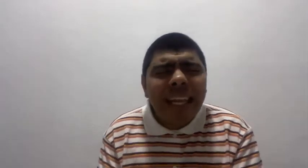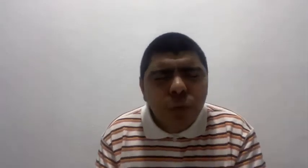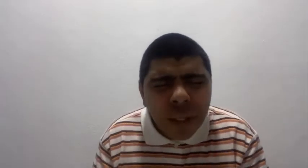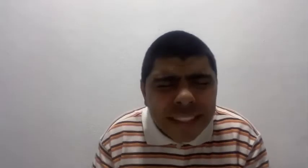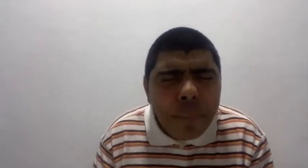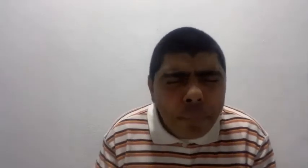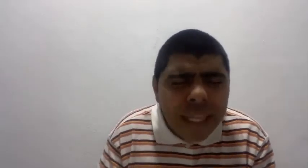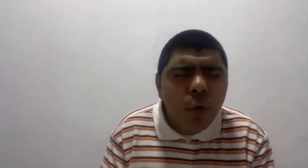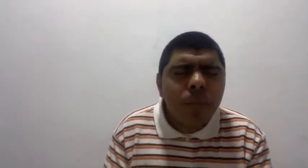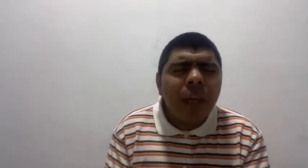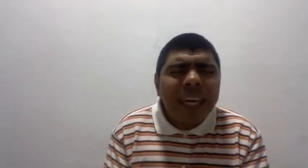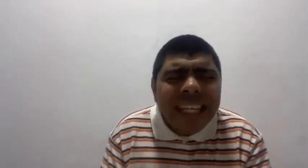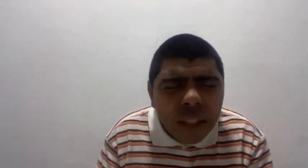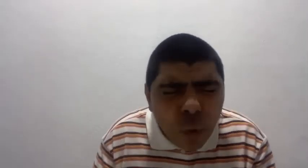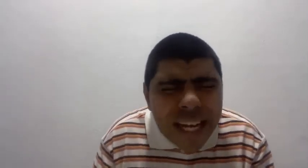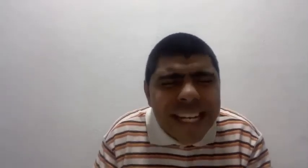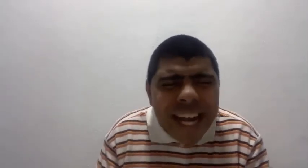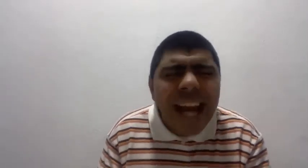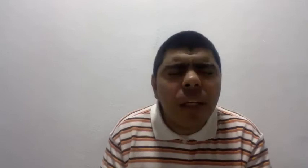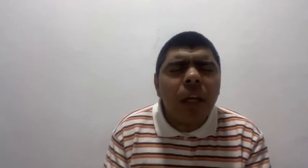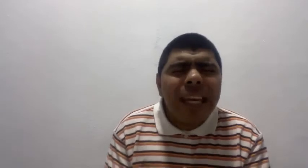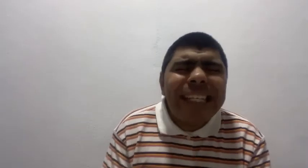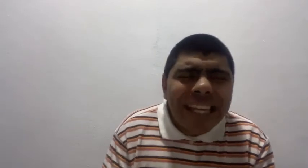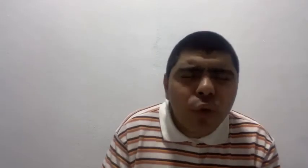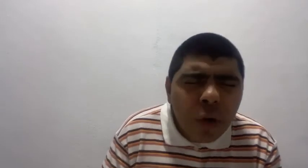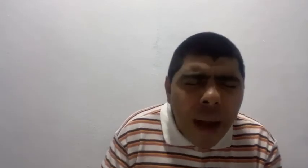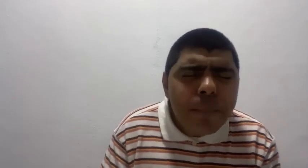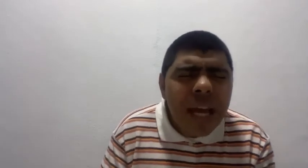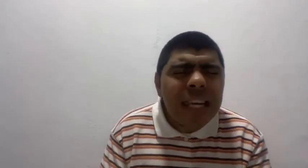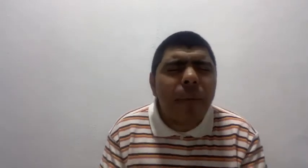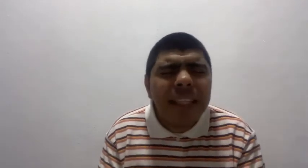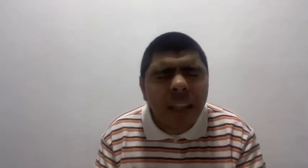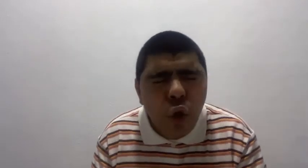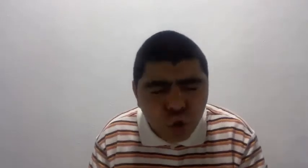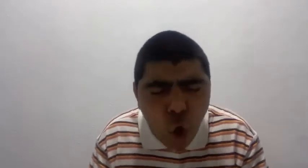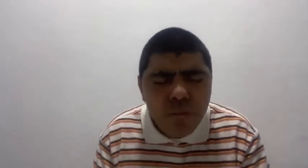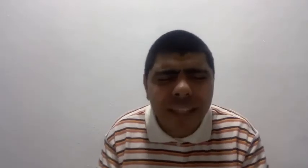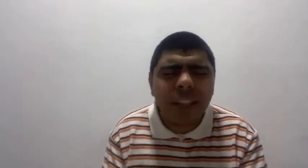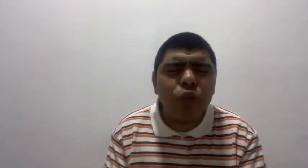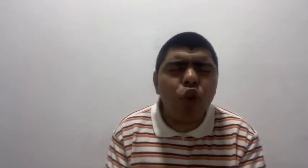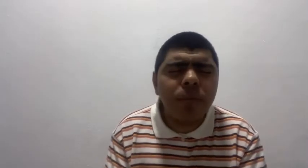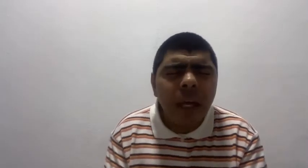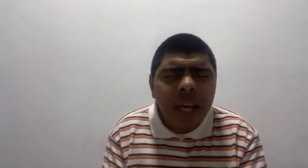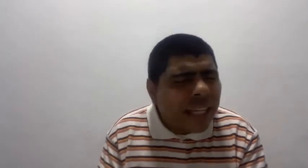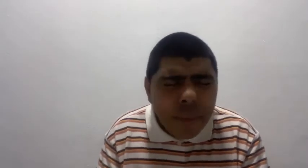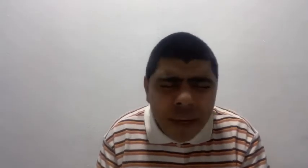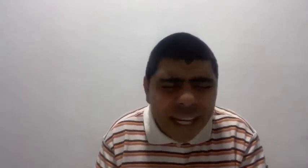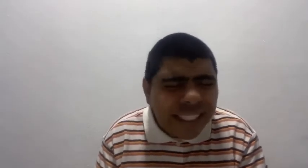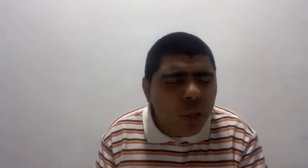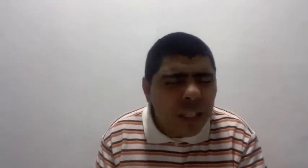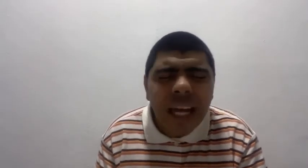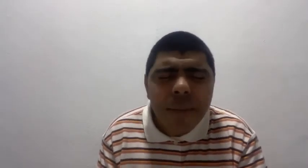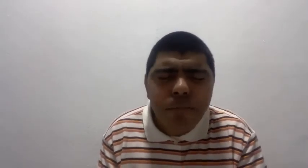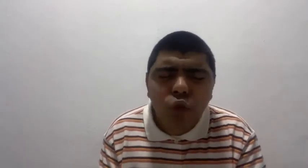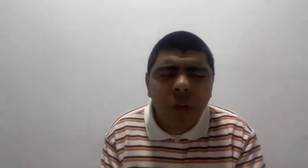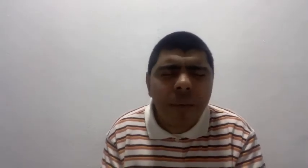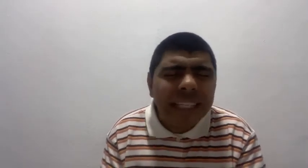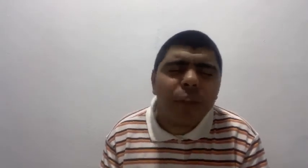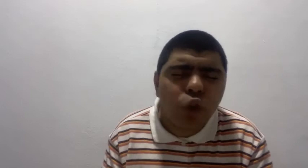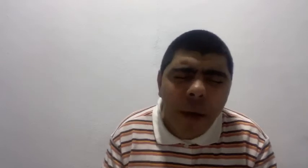tú estás vivo y que tú eres real y que tú cambias la vida de los hombres, Señor, que para ti no hay nada imposible y que